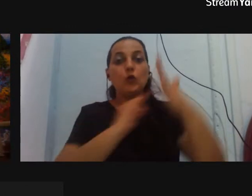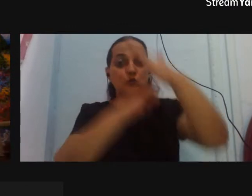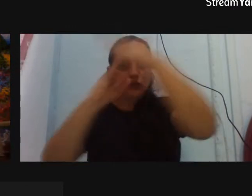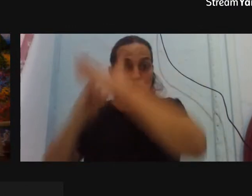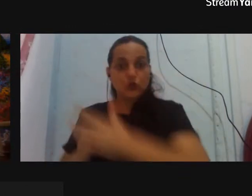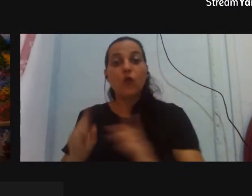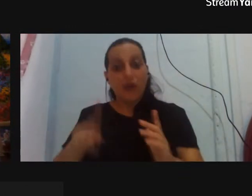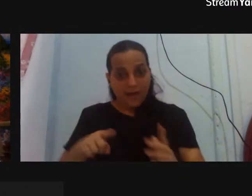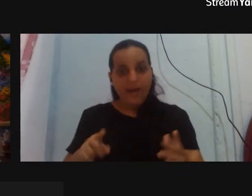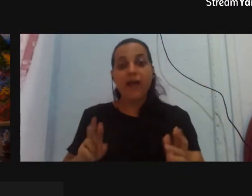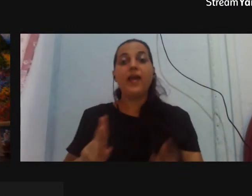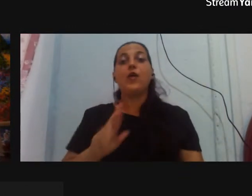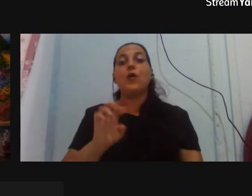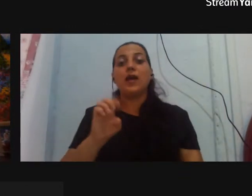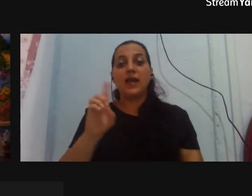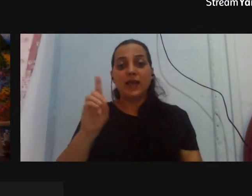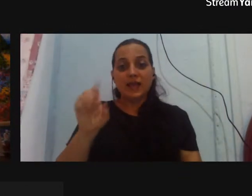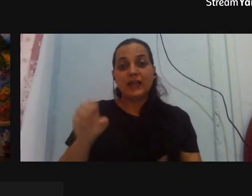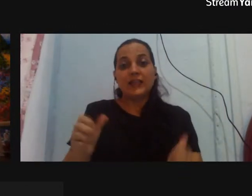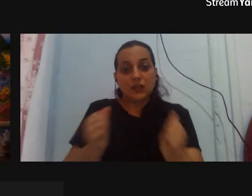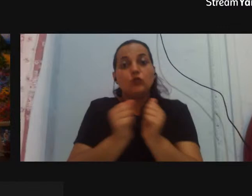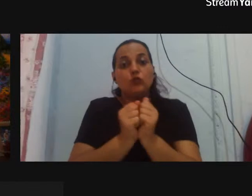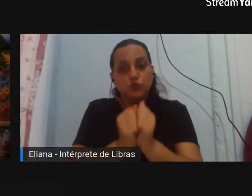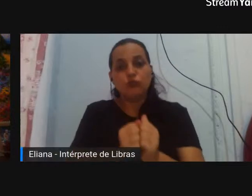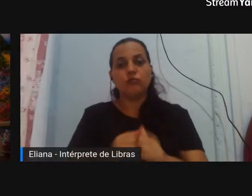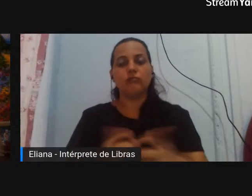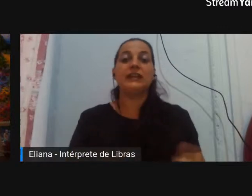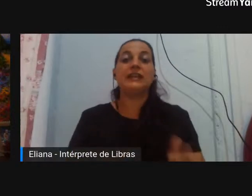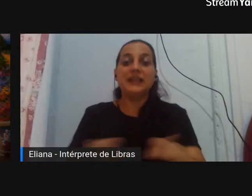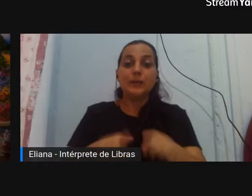linhas gerais de um projeto político-pedagógico em comum,